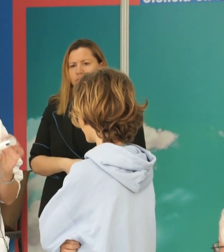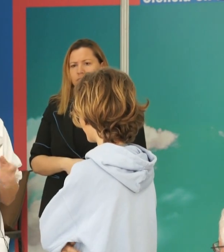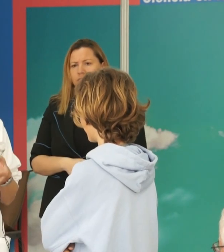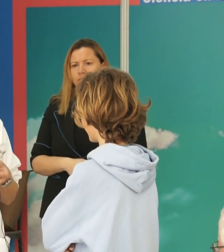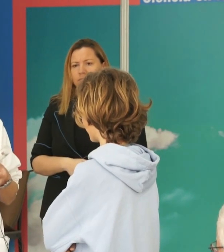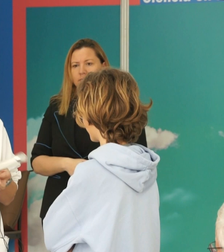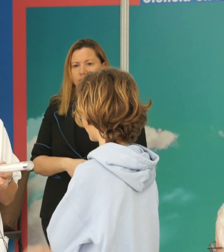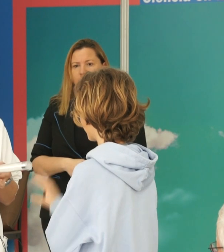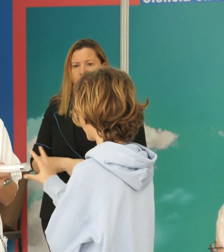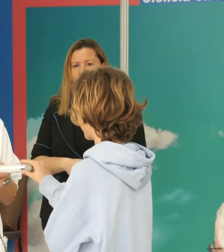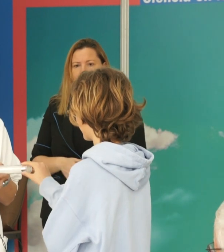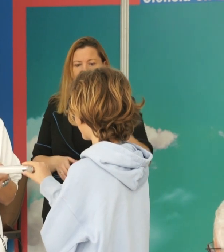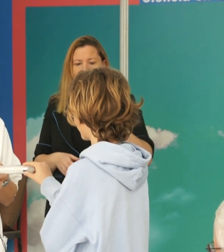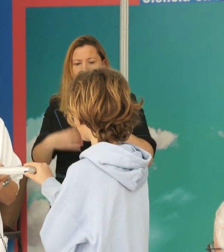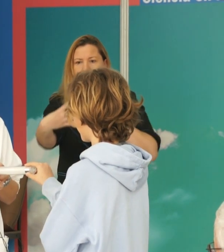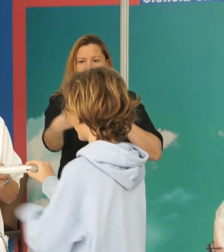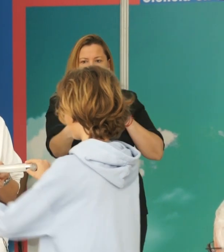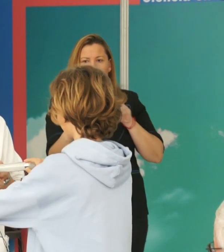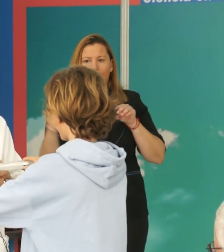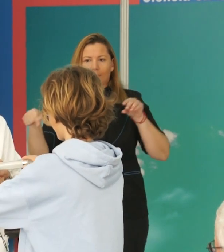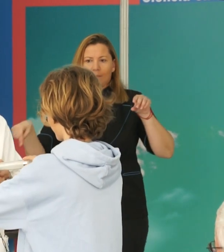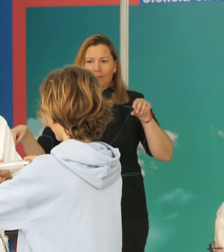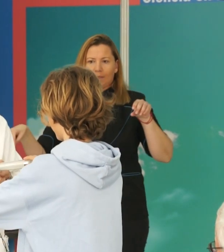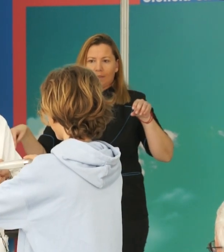sé. Pilla. Mete el dedo.